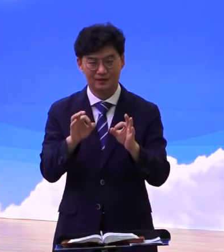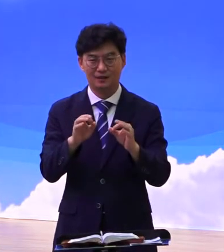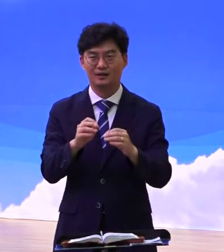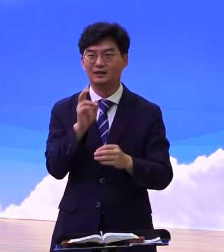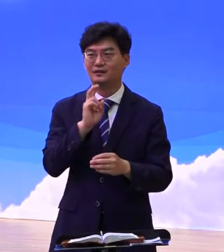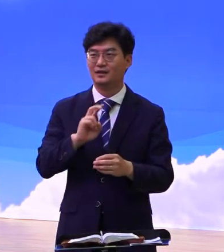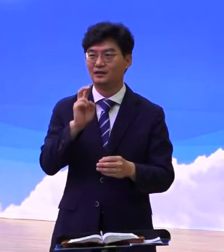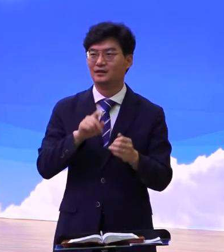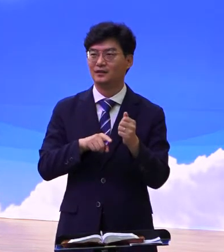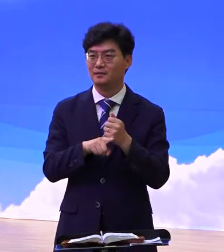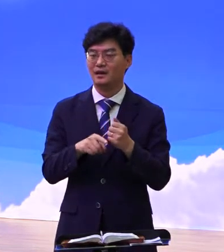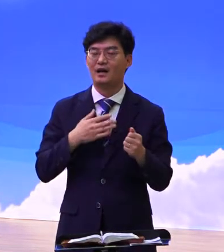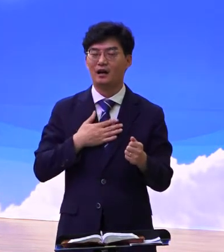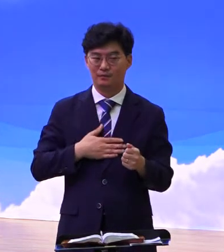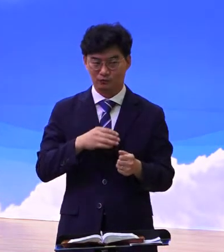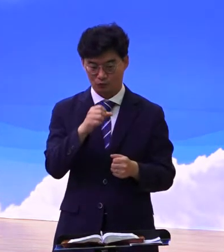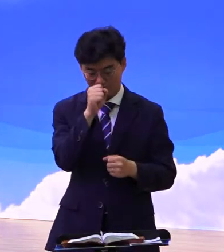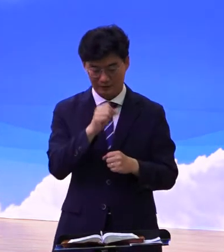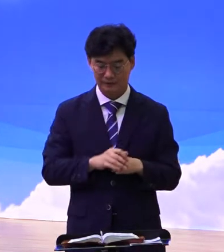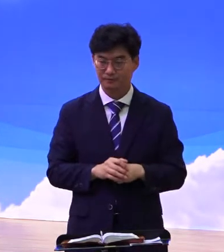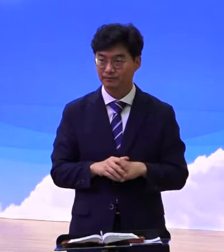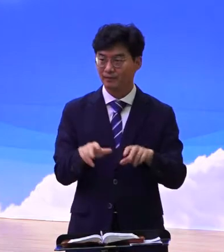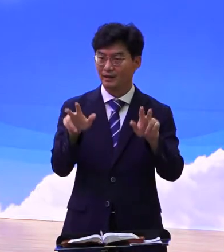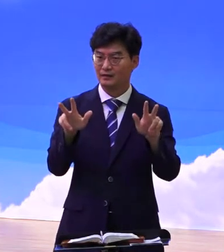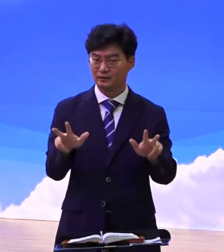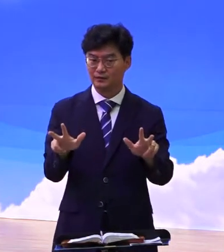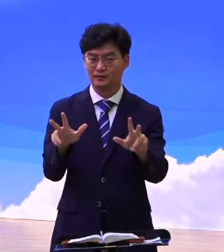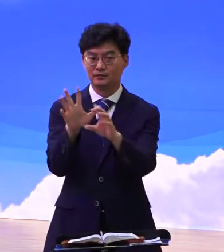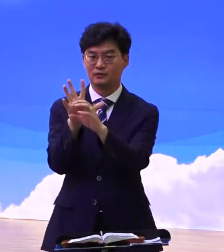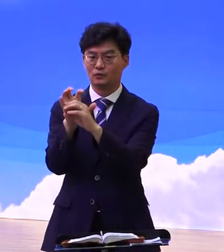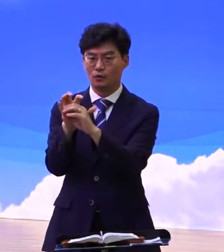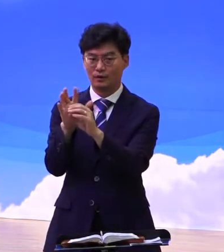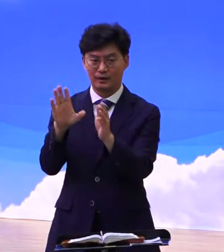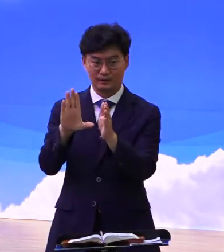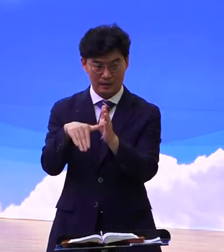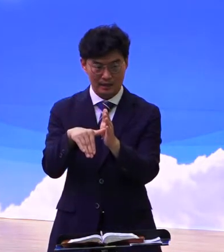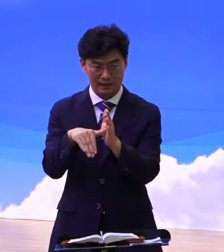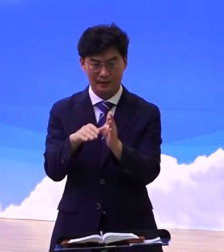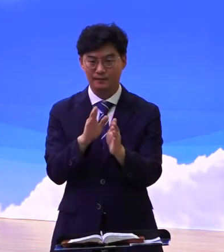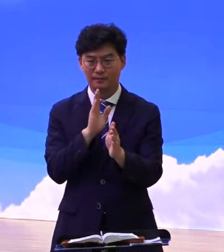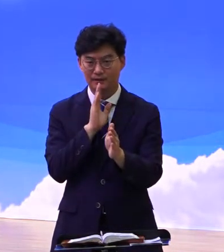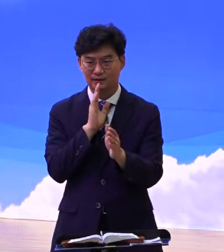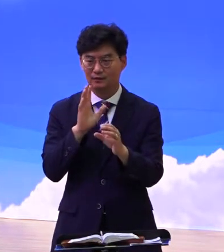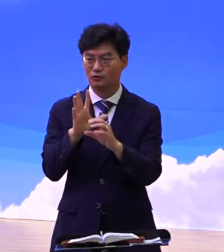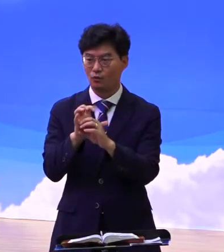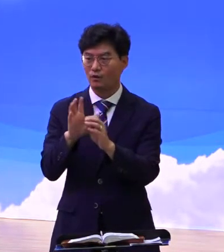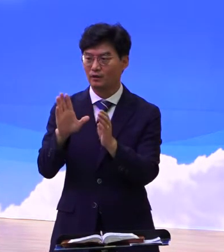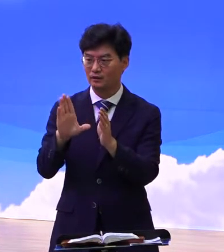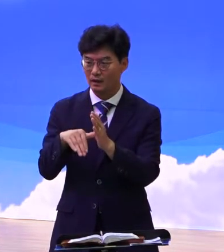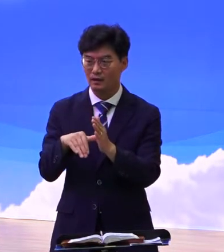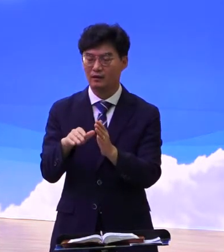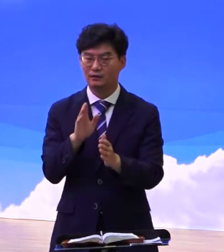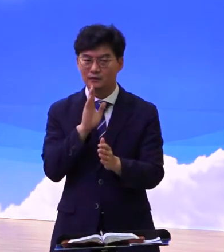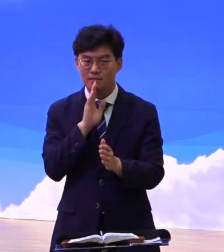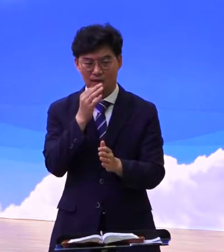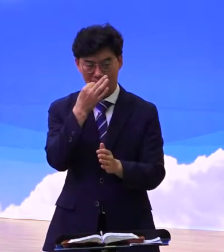살고 있는데 이 시대는 어느 때보다도 정말 분별력이 필요한 시대인 것